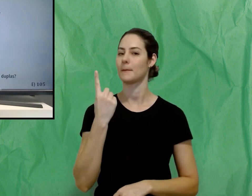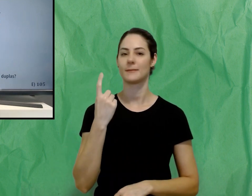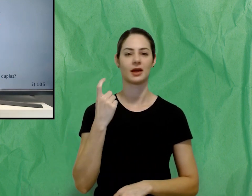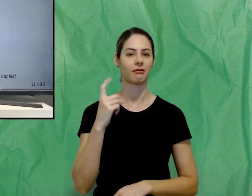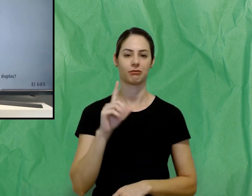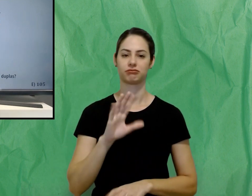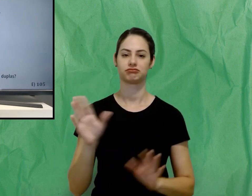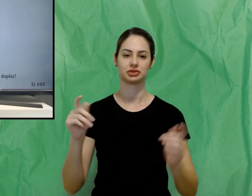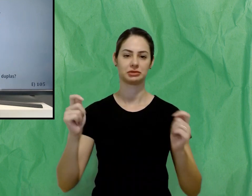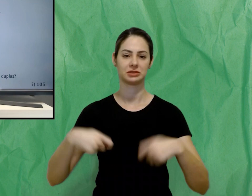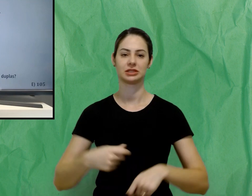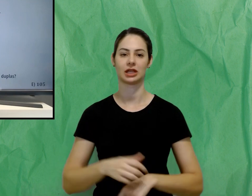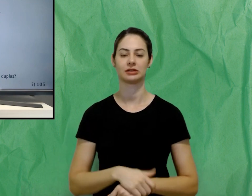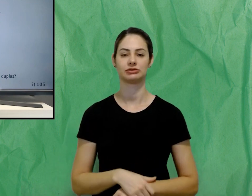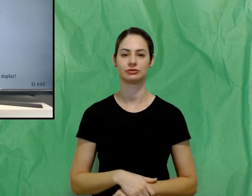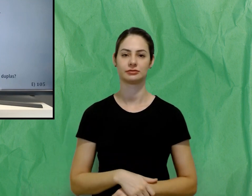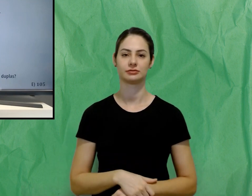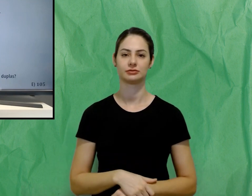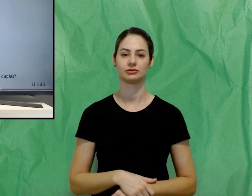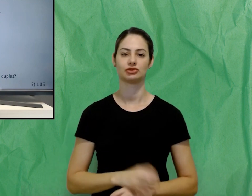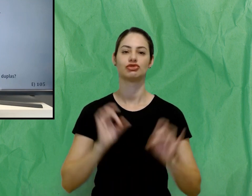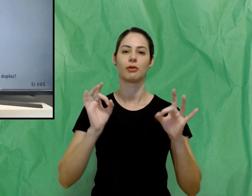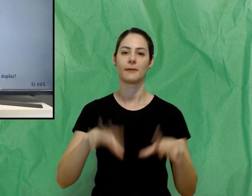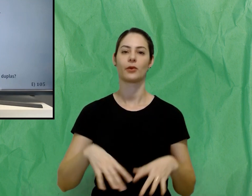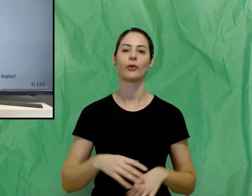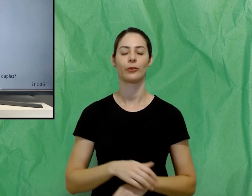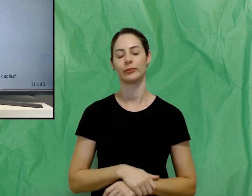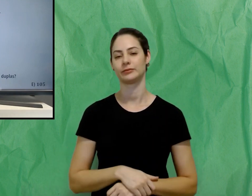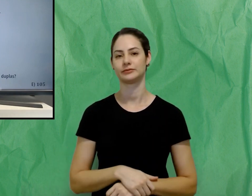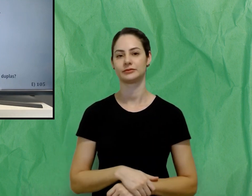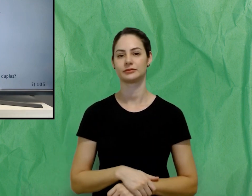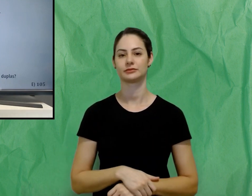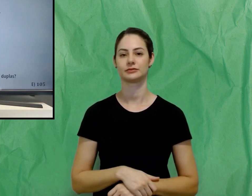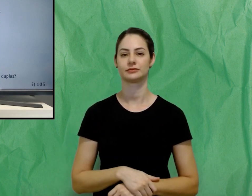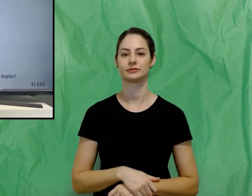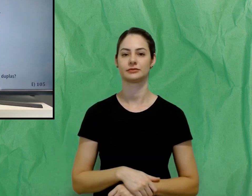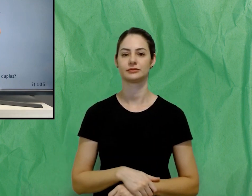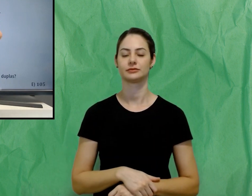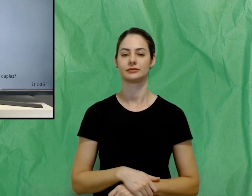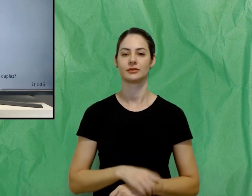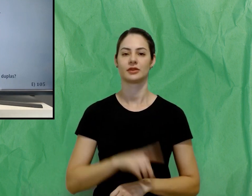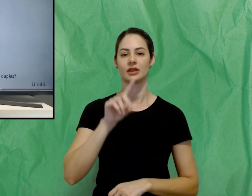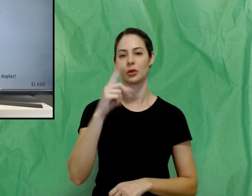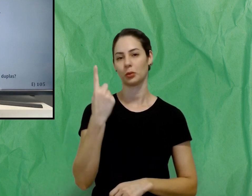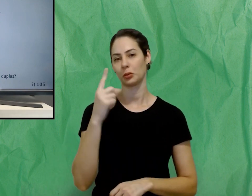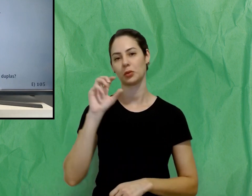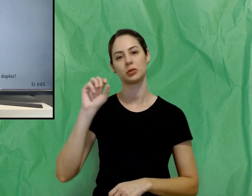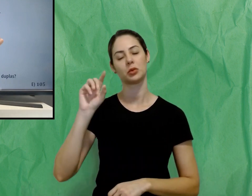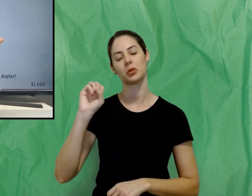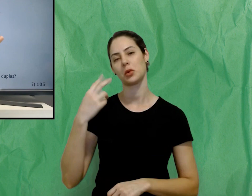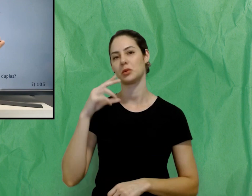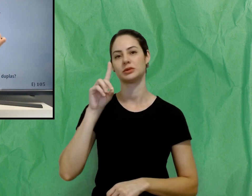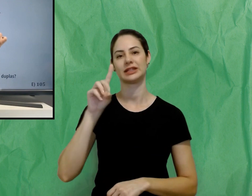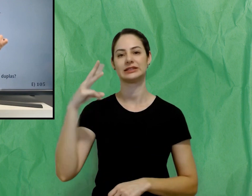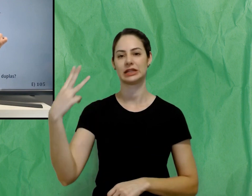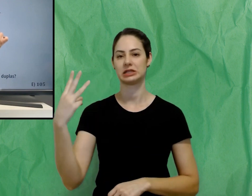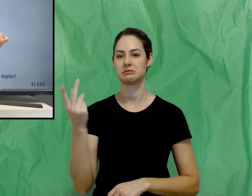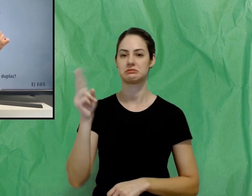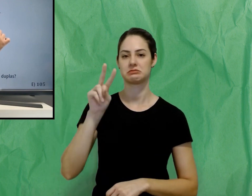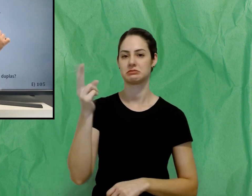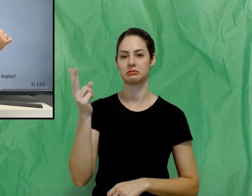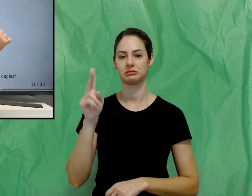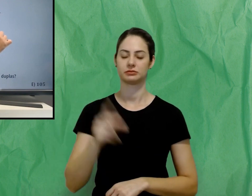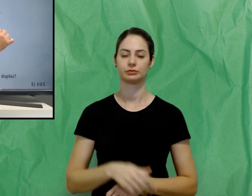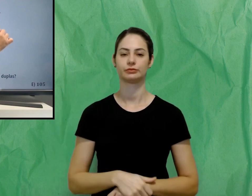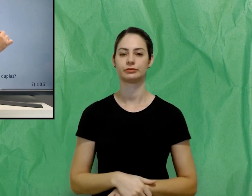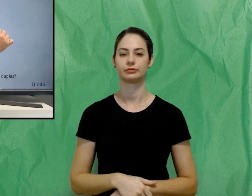Vai ser o que sobrou, D1 e D3. Tanto faz D1 com D3 ou D3 com D1.